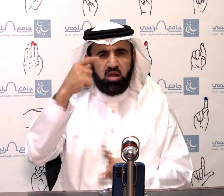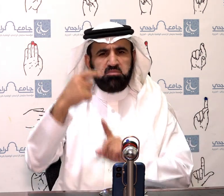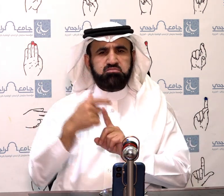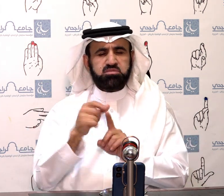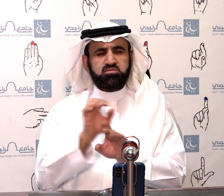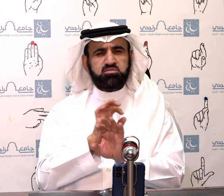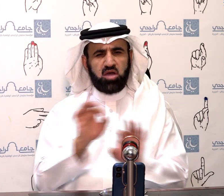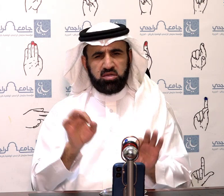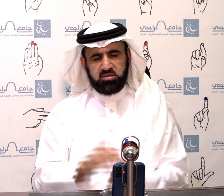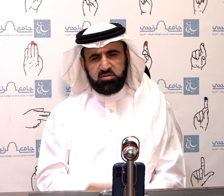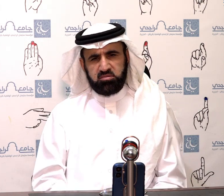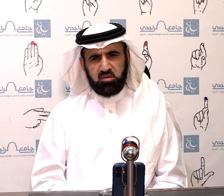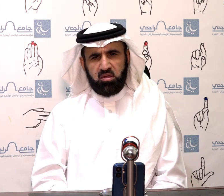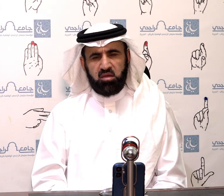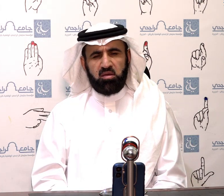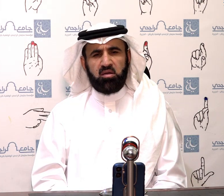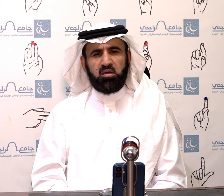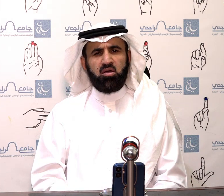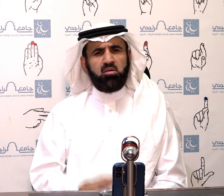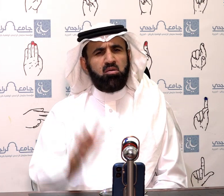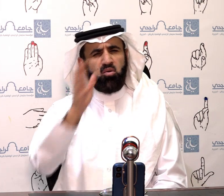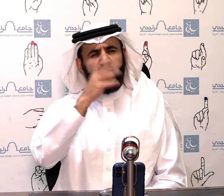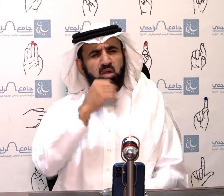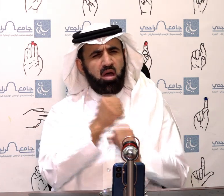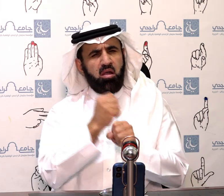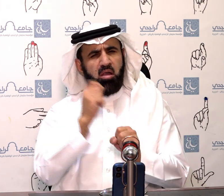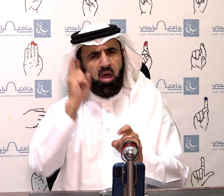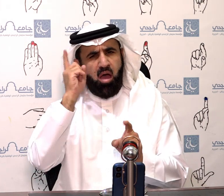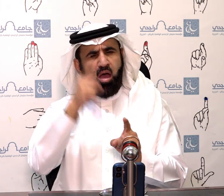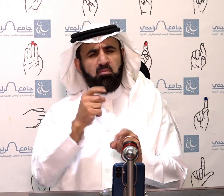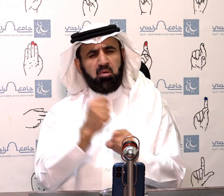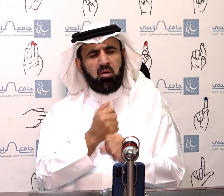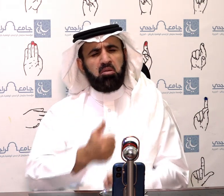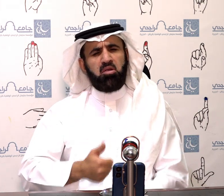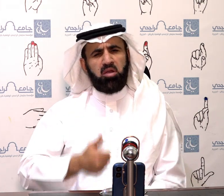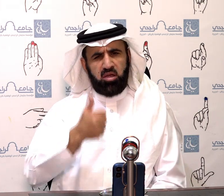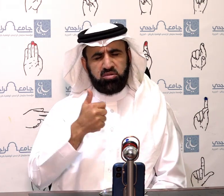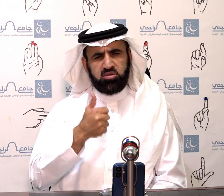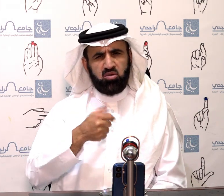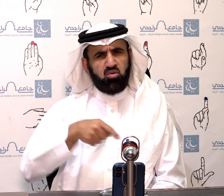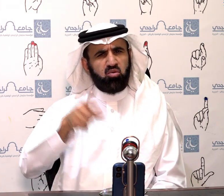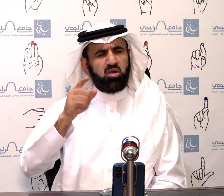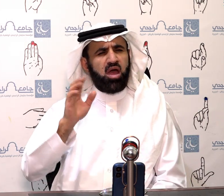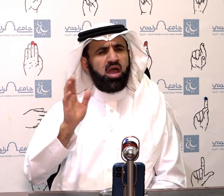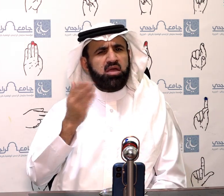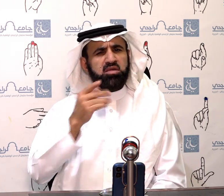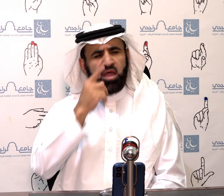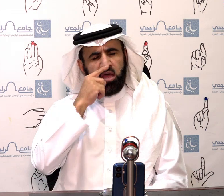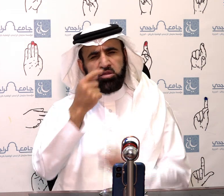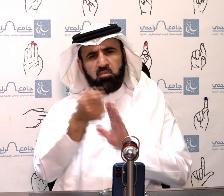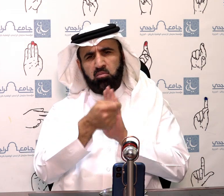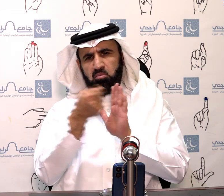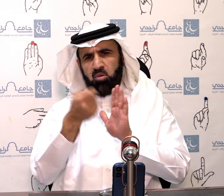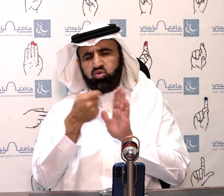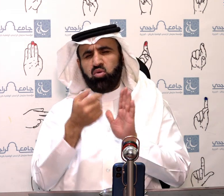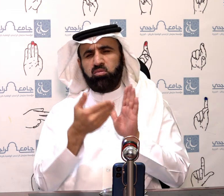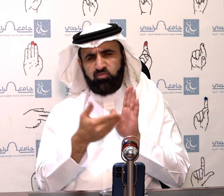إن الله بالغ أمره، قد جعل الله لكل شيء قدرا. ويقول النبي